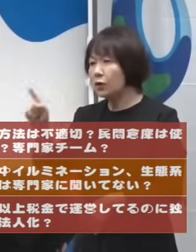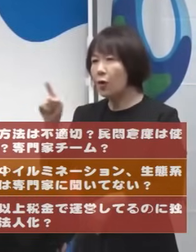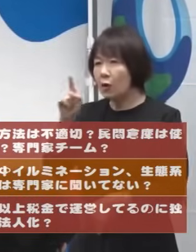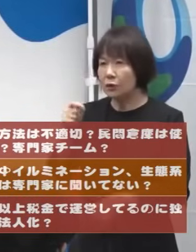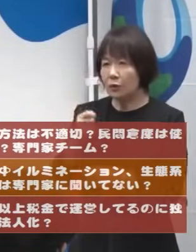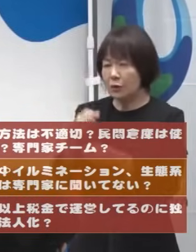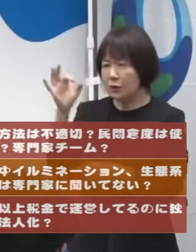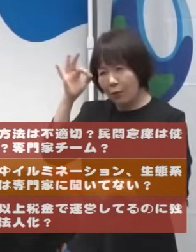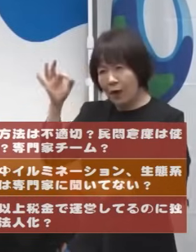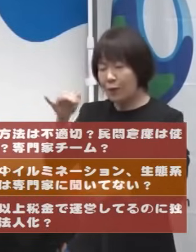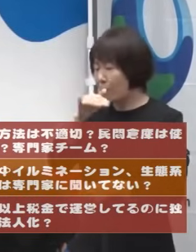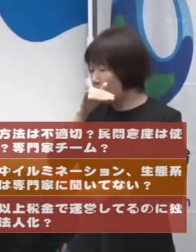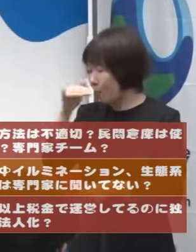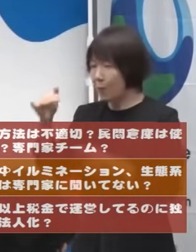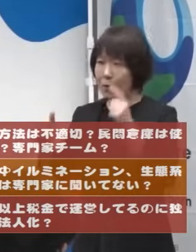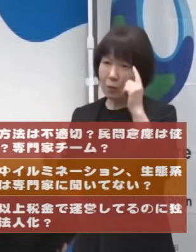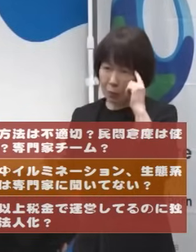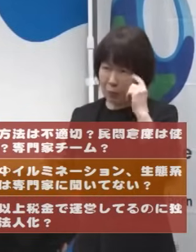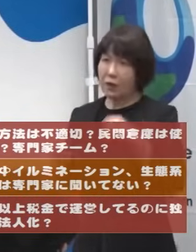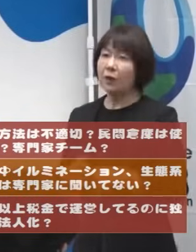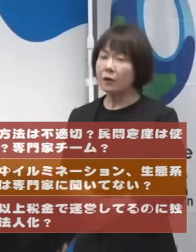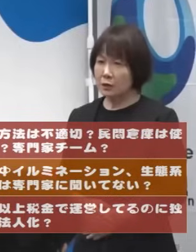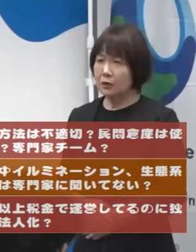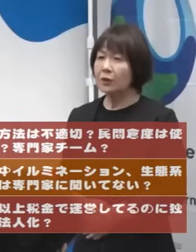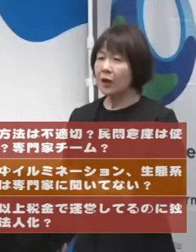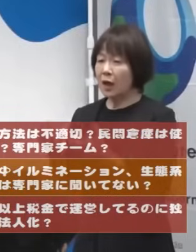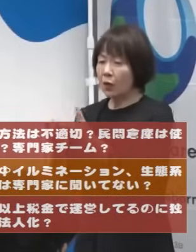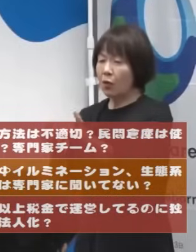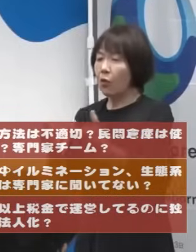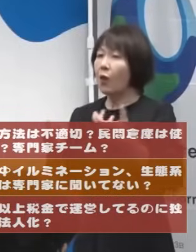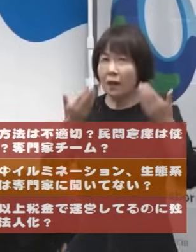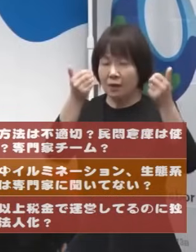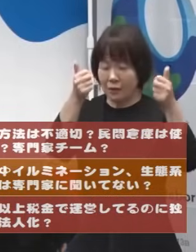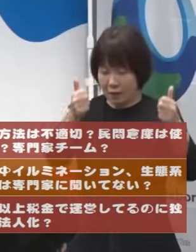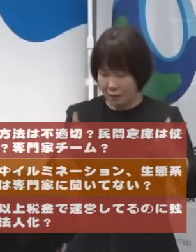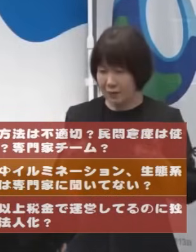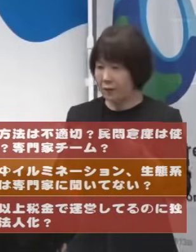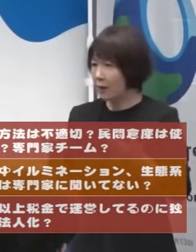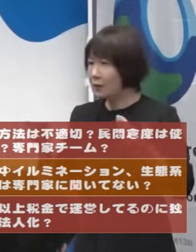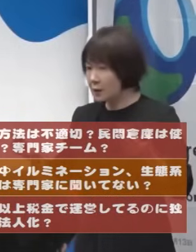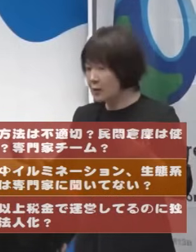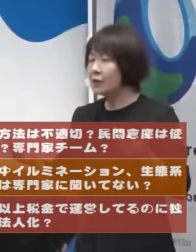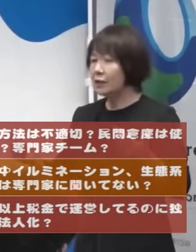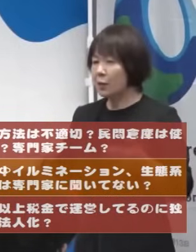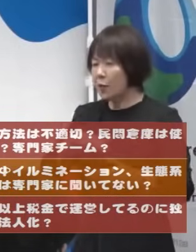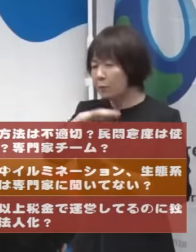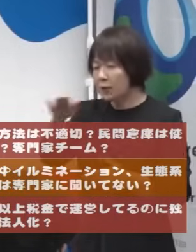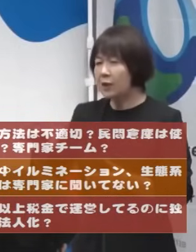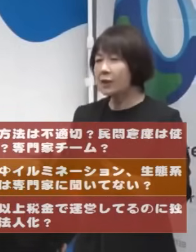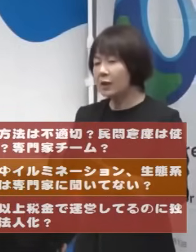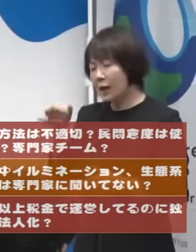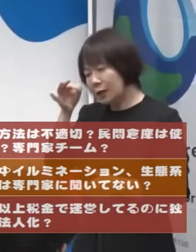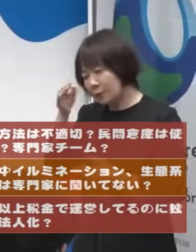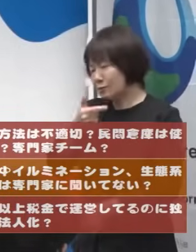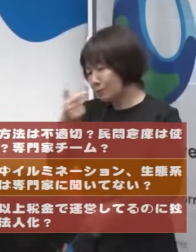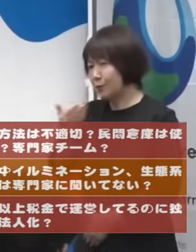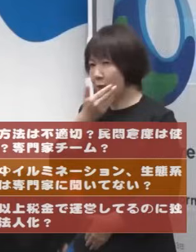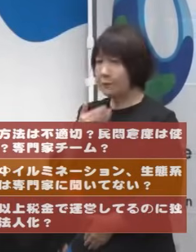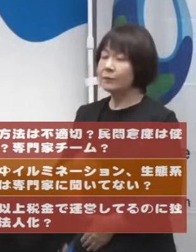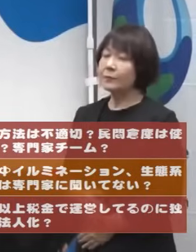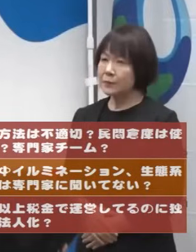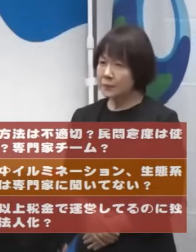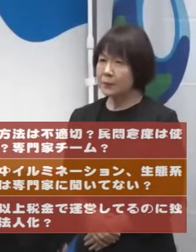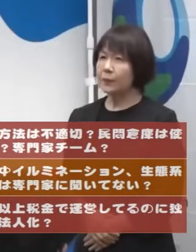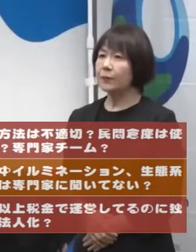があるものだと思ってますから、場合によっては分立されたような形であったとしても、作品が人の目に触れるということが大切だと思